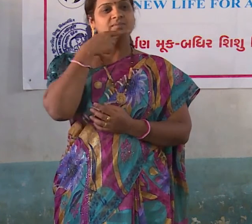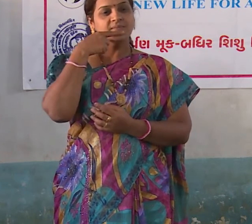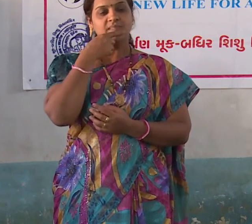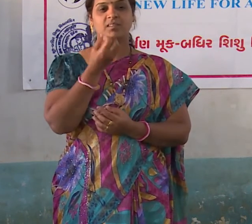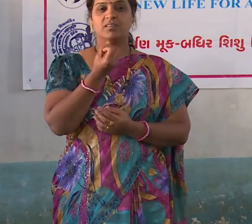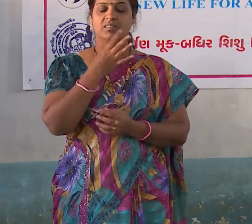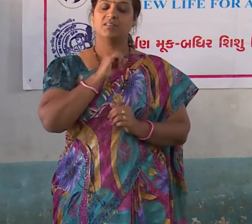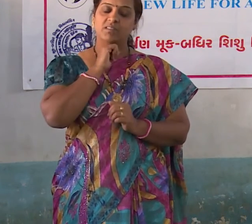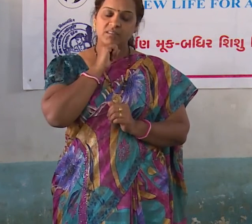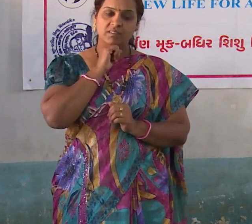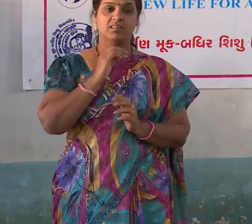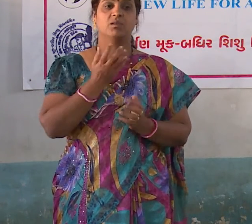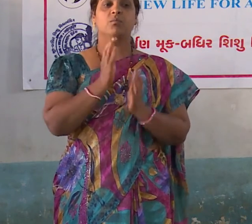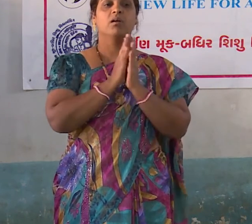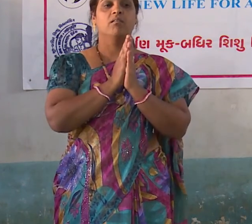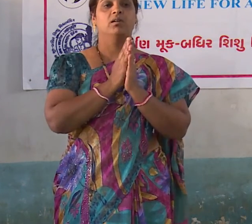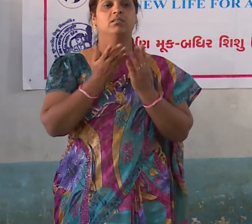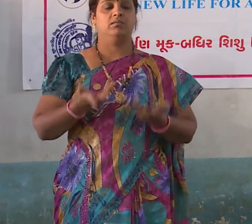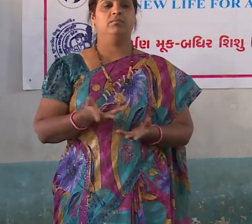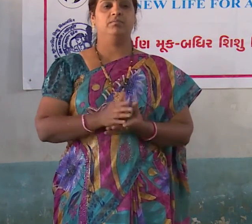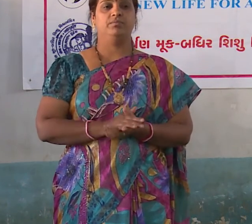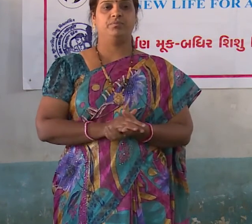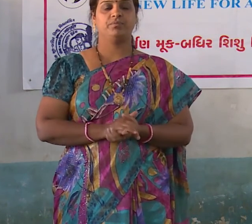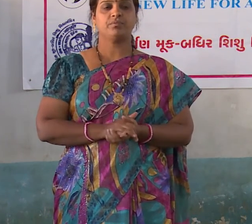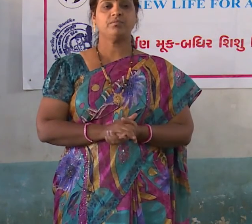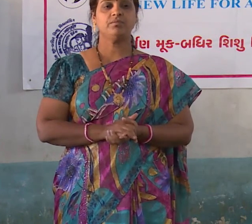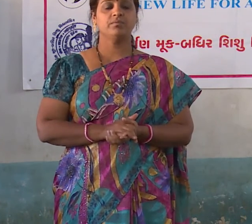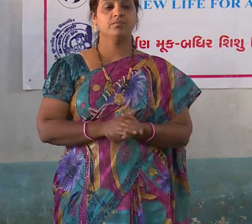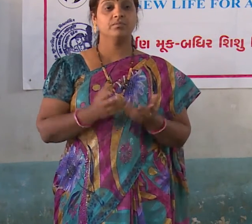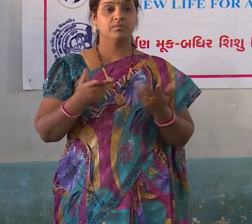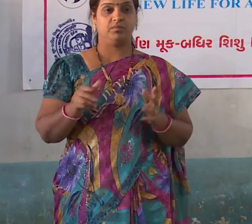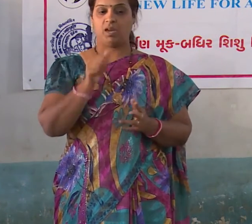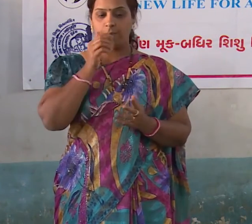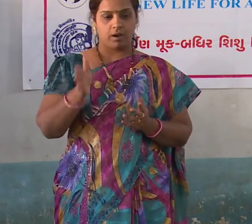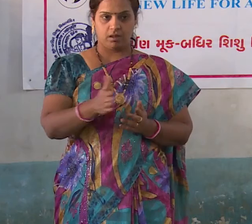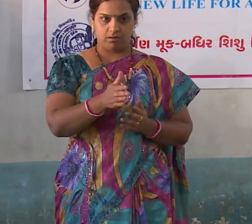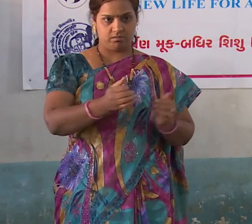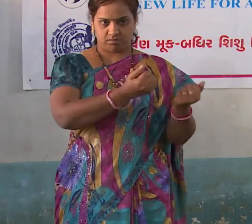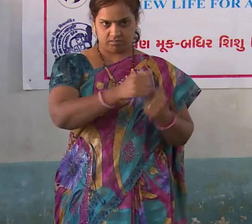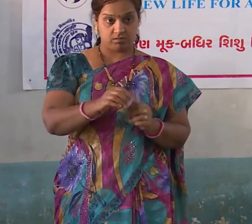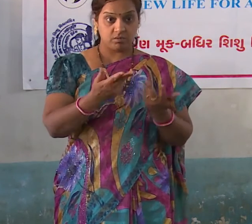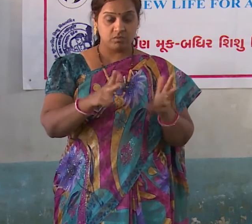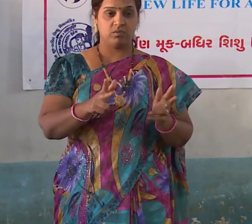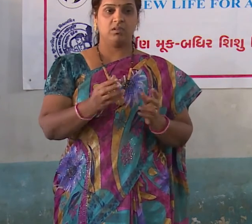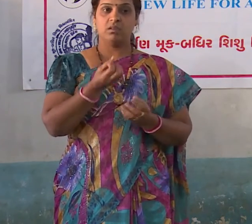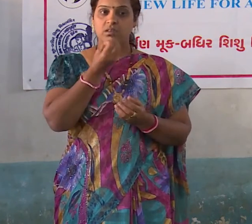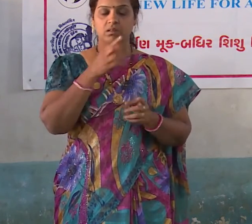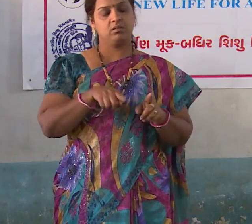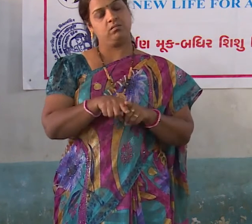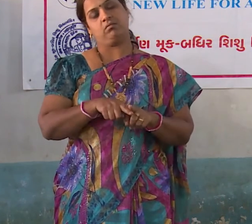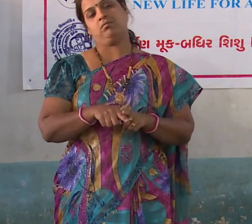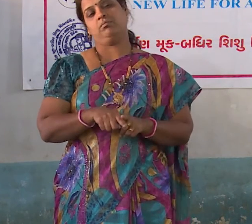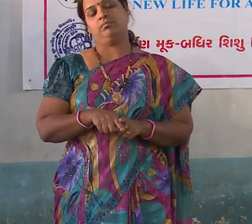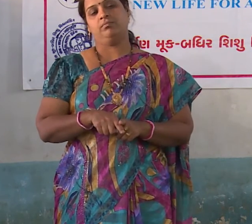में ही रहती है, कमल भी पानी में ही रहता है, लेकिन दोनों में अंतर क्या है कि नाव को तो पानी